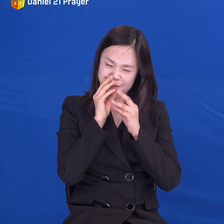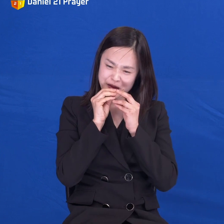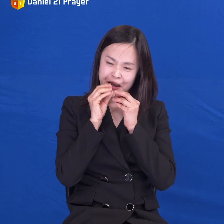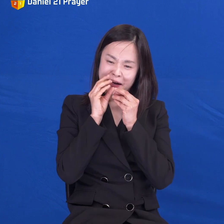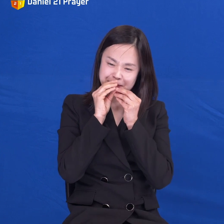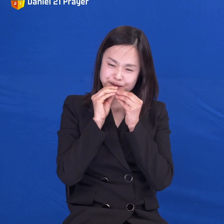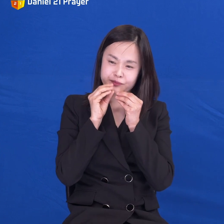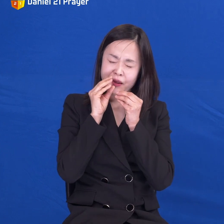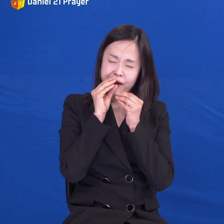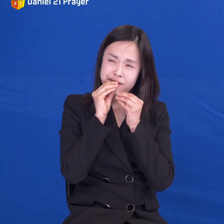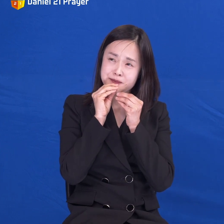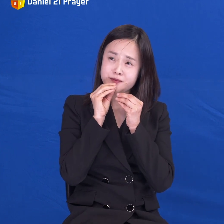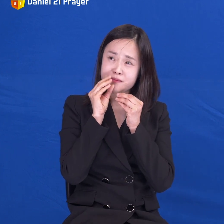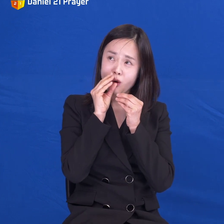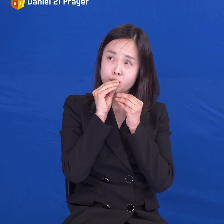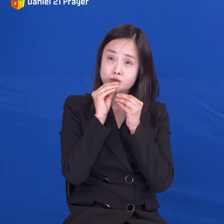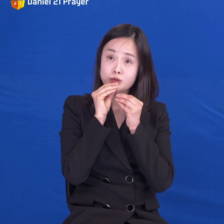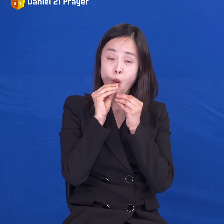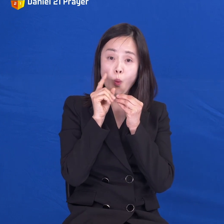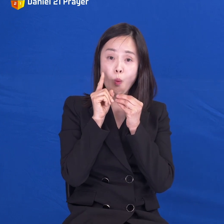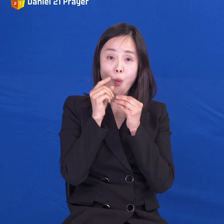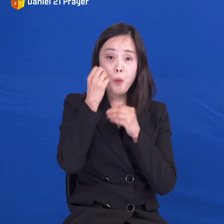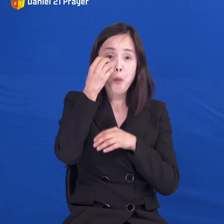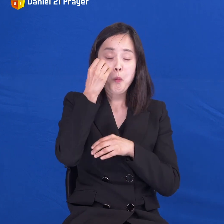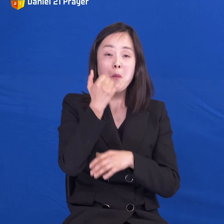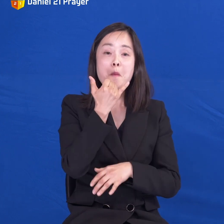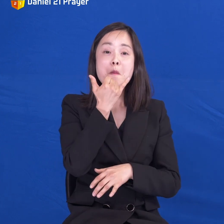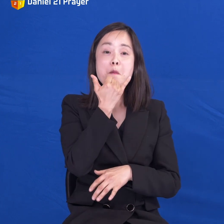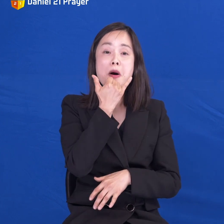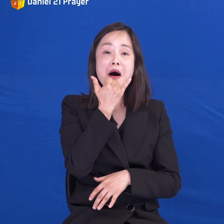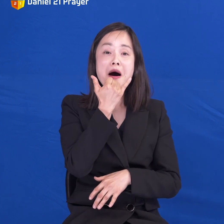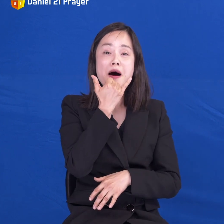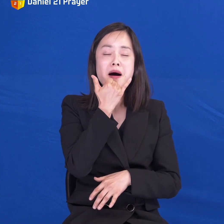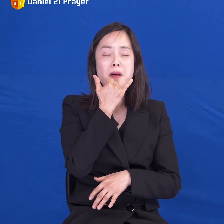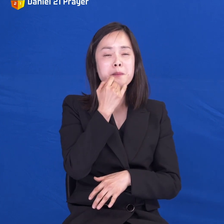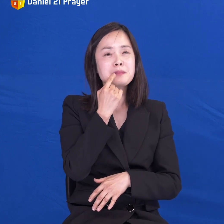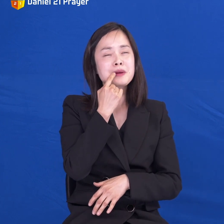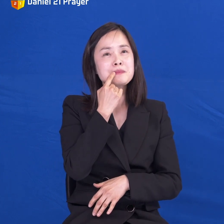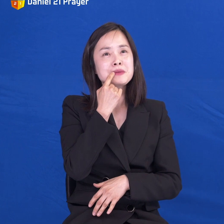나는 거예요. 그 나무가 아마 밤나무였던 것 같아요.